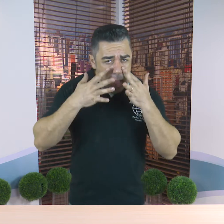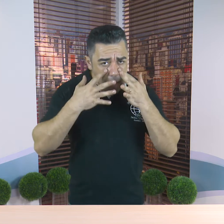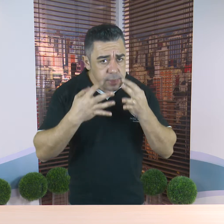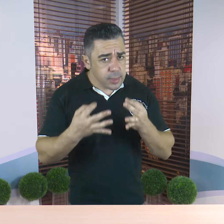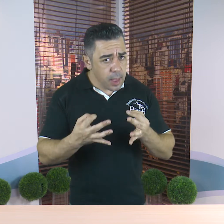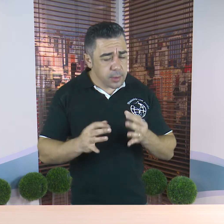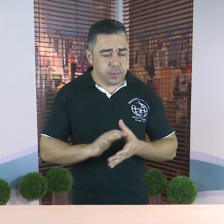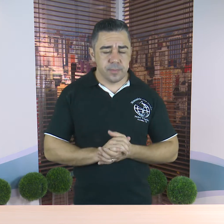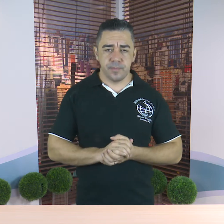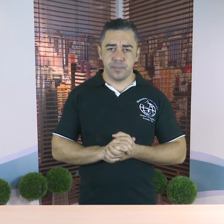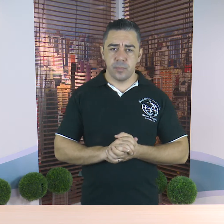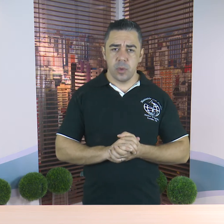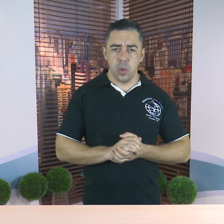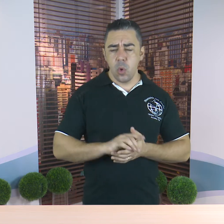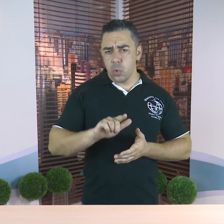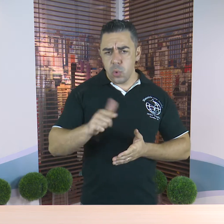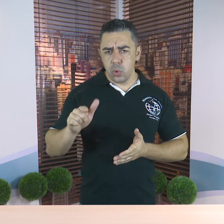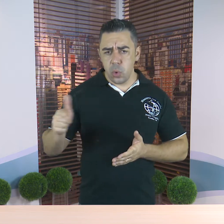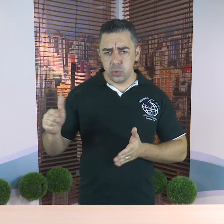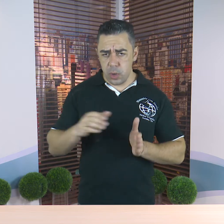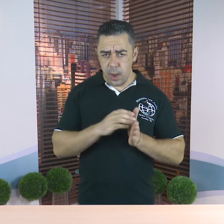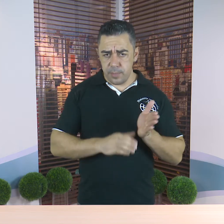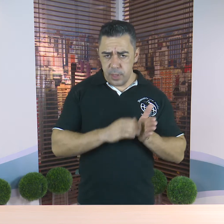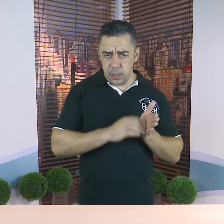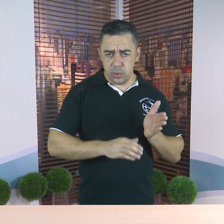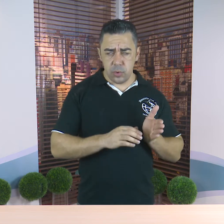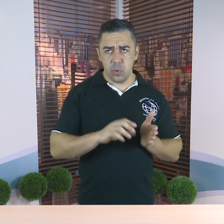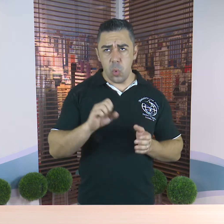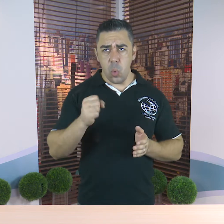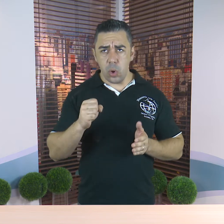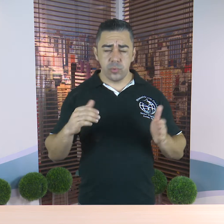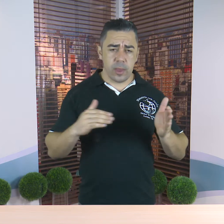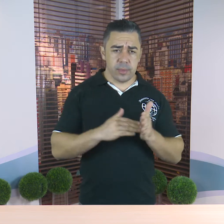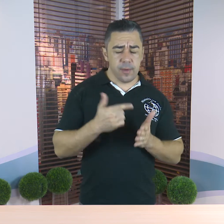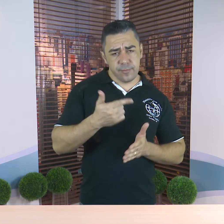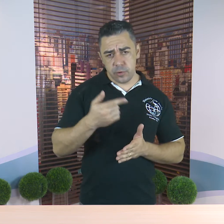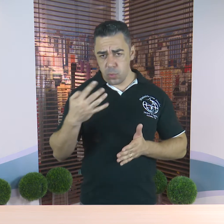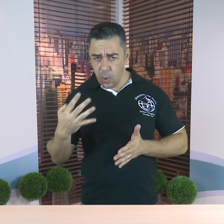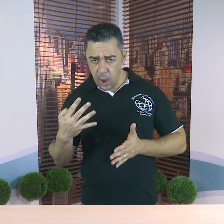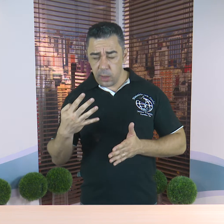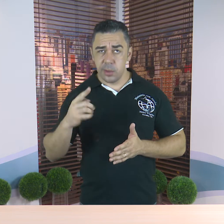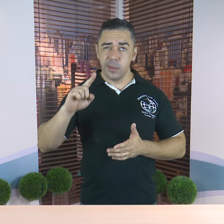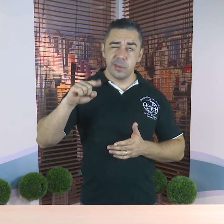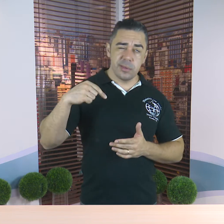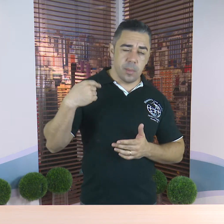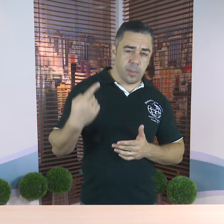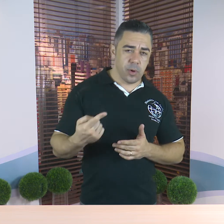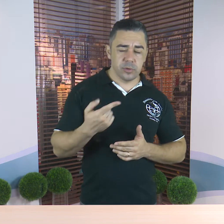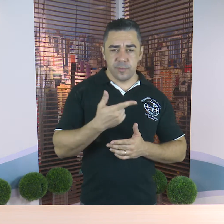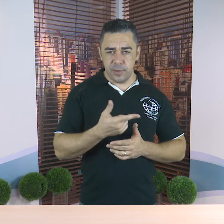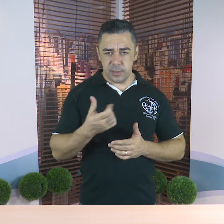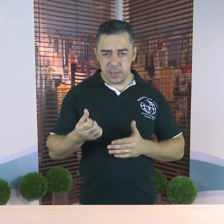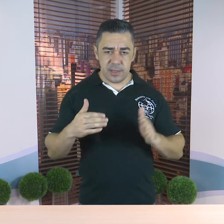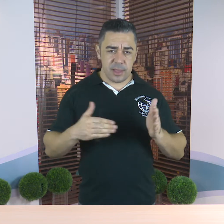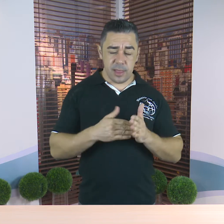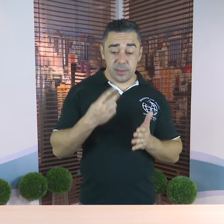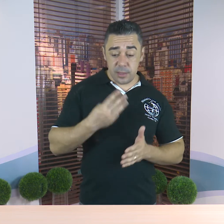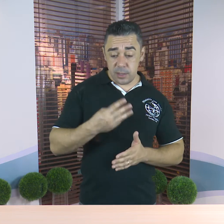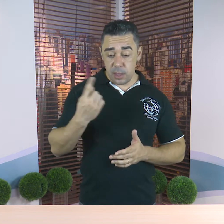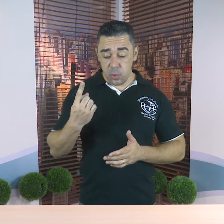Nos capítulos intermediários, depois do 8 até o 24, depois do 26 ao 31,